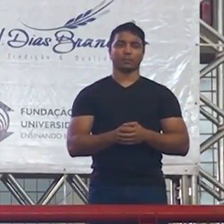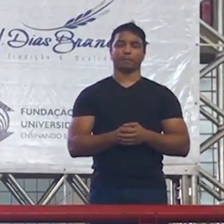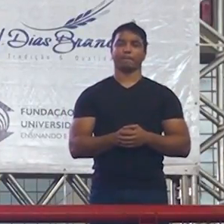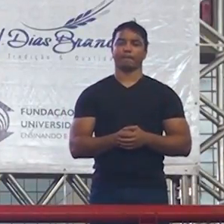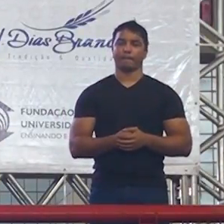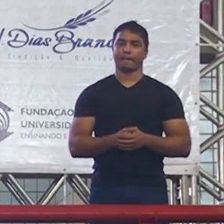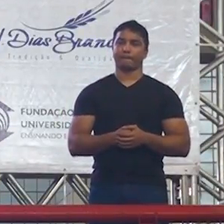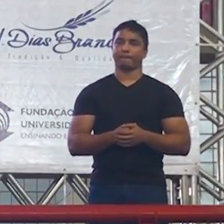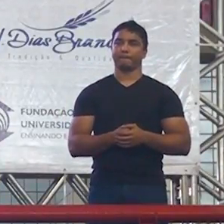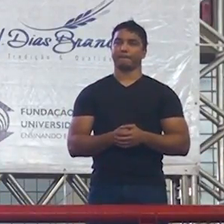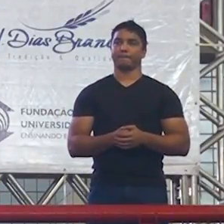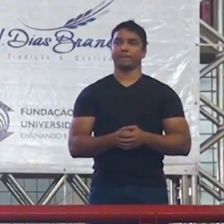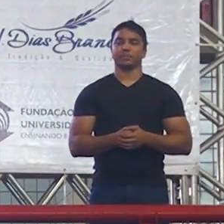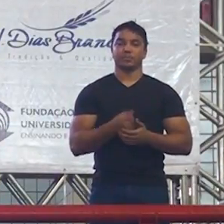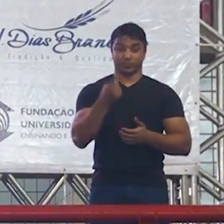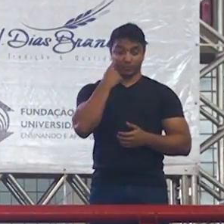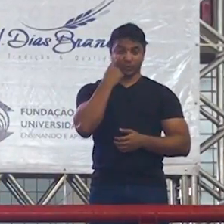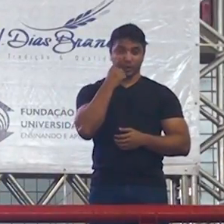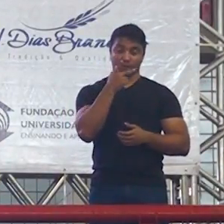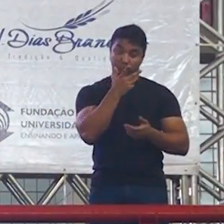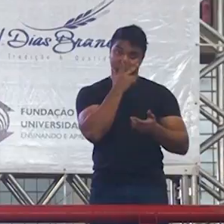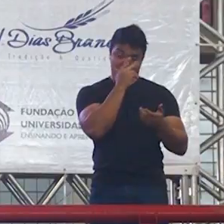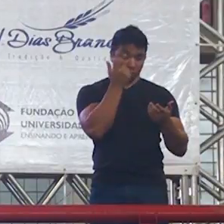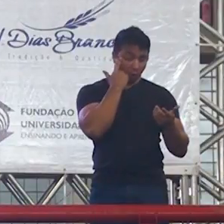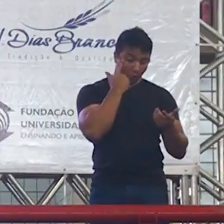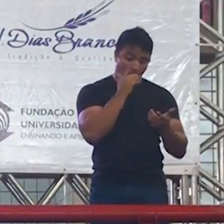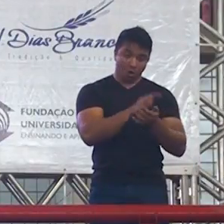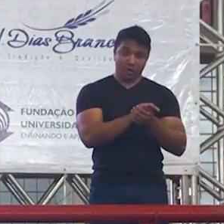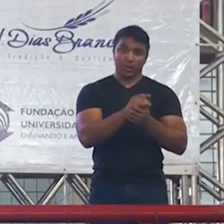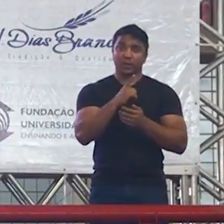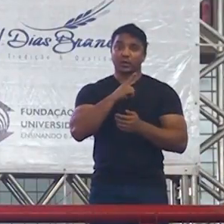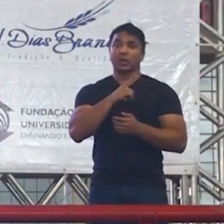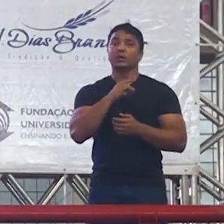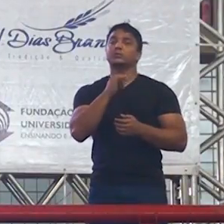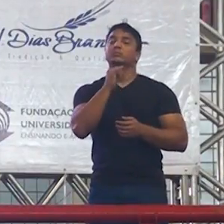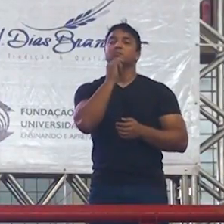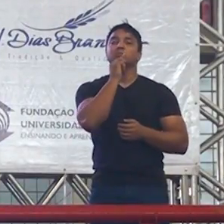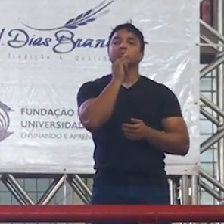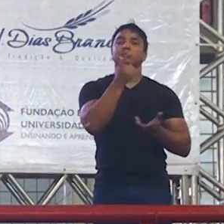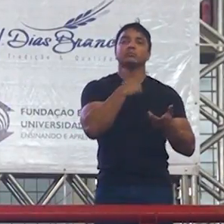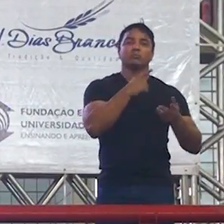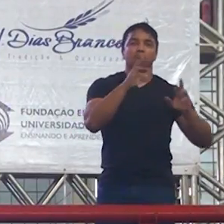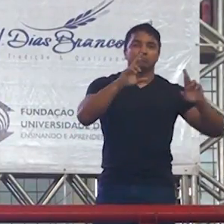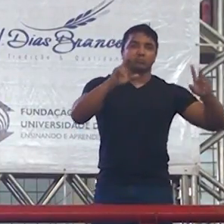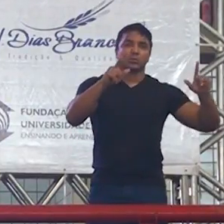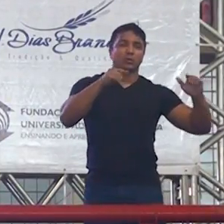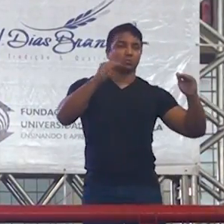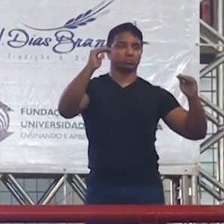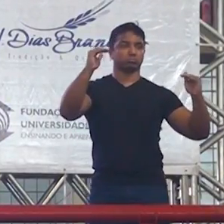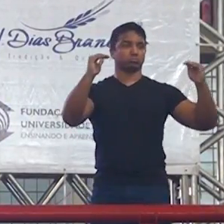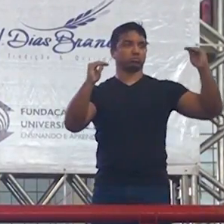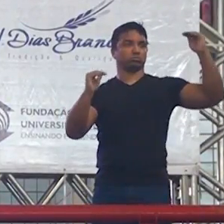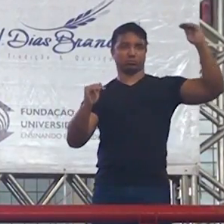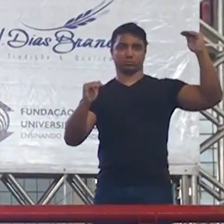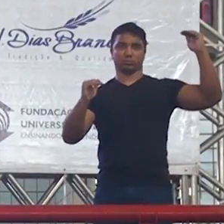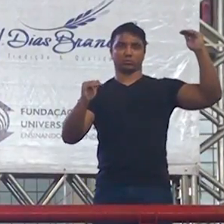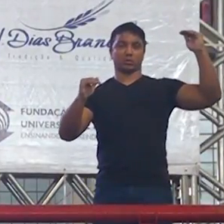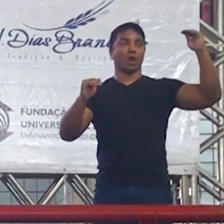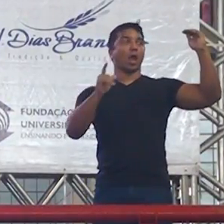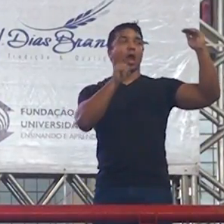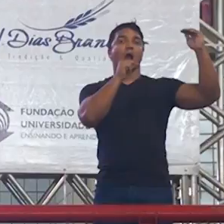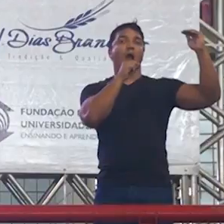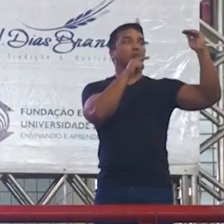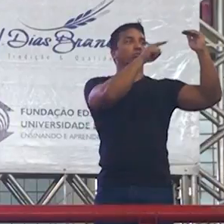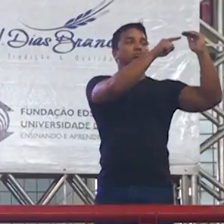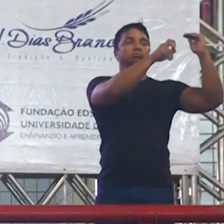olhem. Vocês concordam comigo que quando a gente tem uma diferença de altura e tem água lá